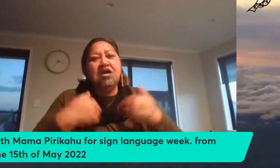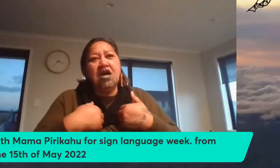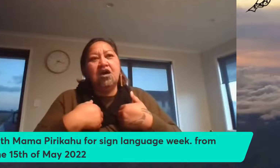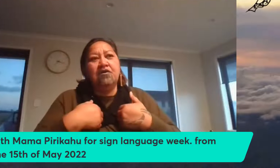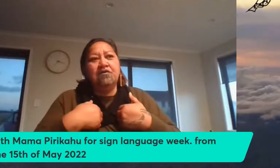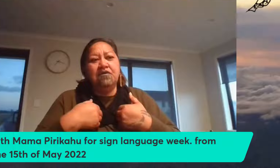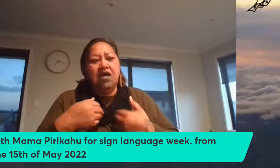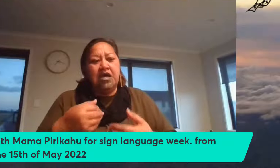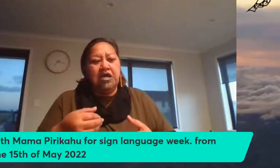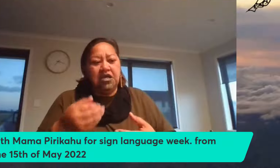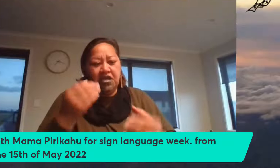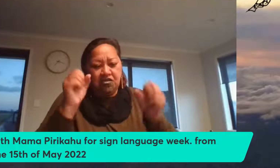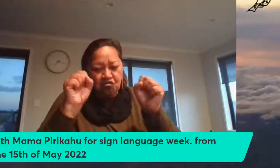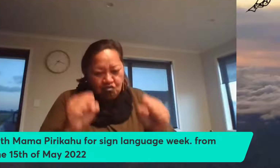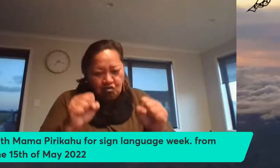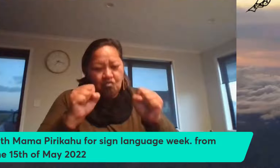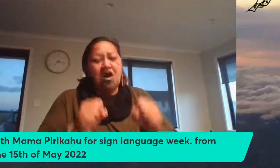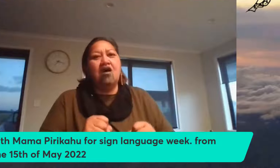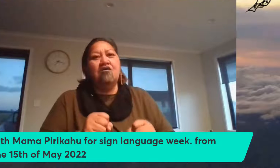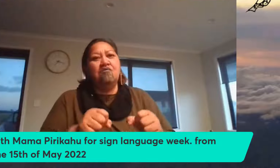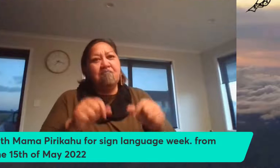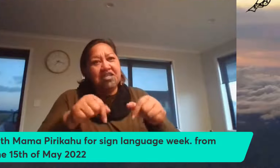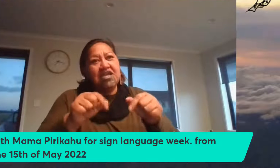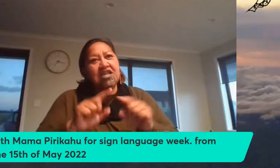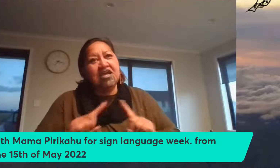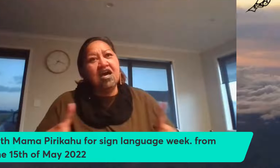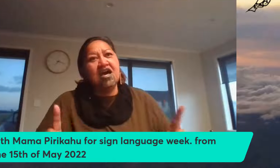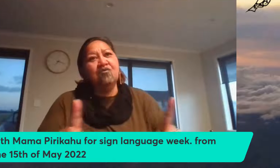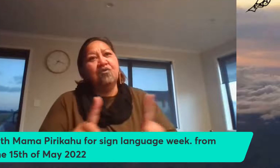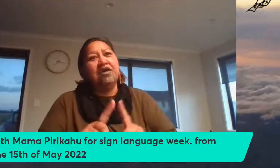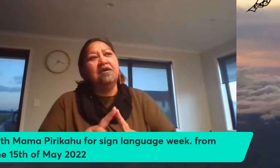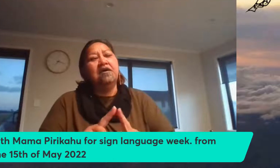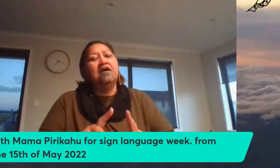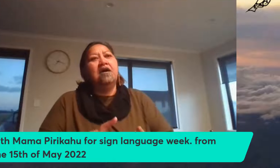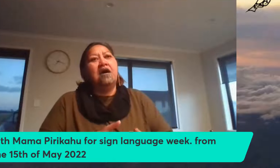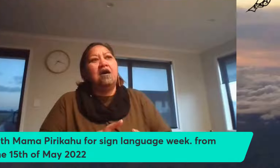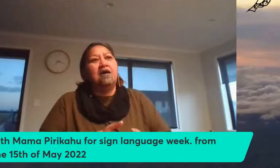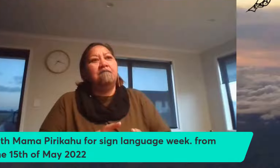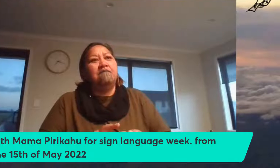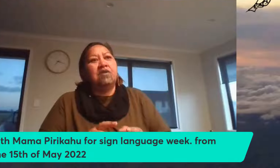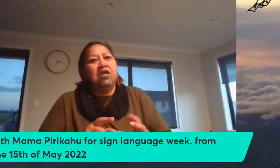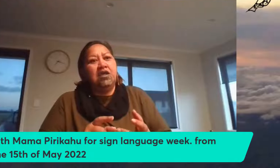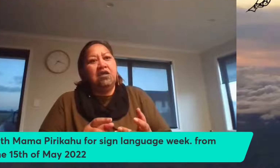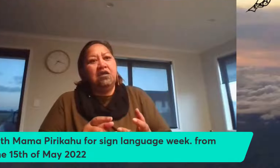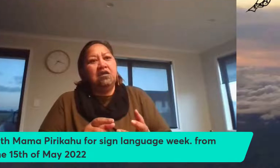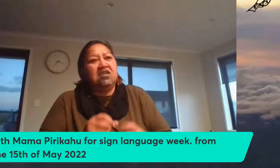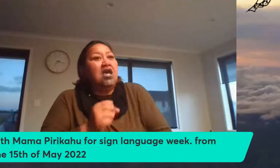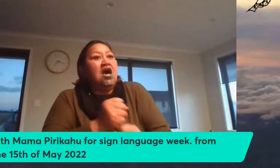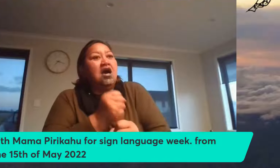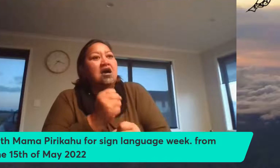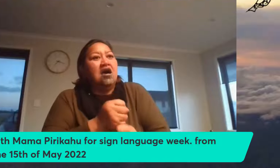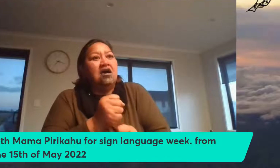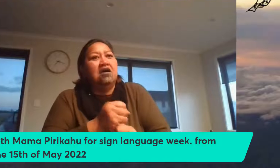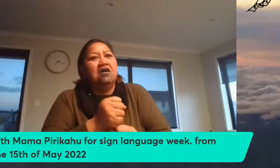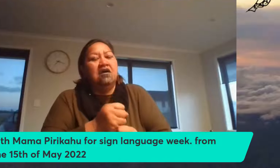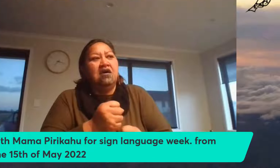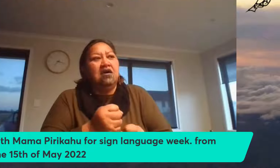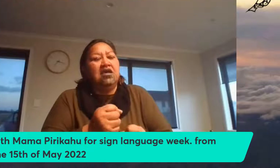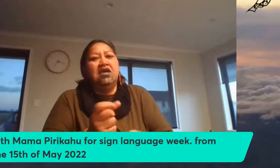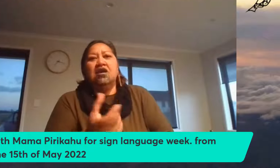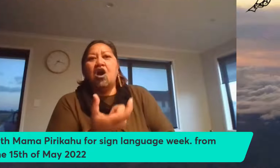maringa nui a au, I nooa au me tēnei kāui, ki te